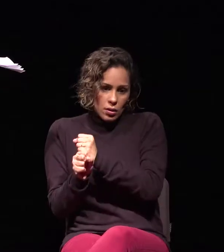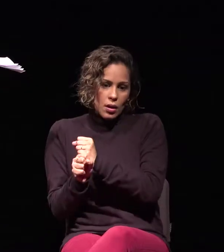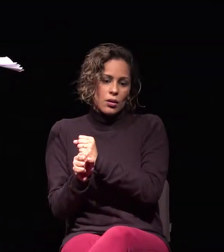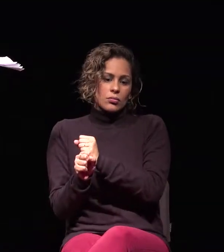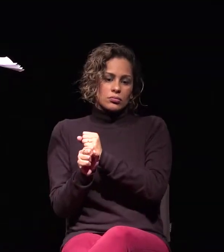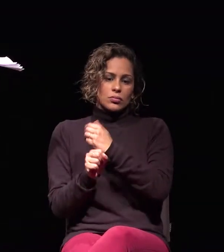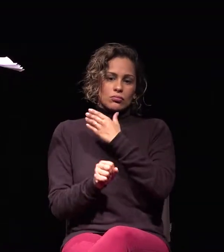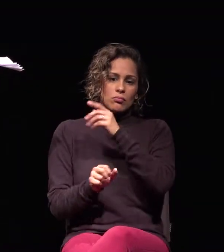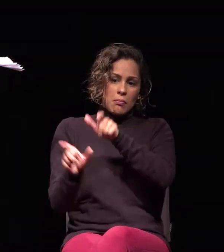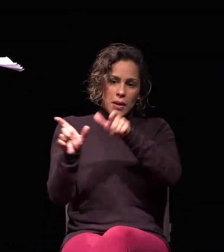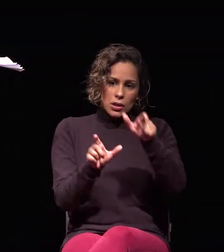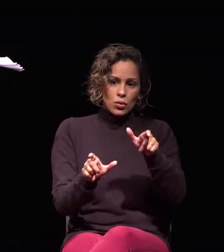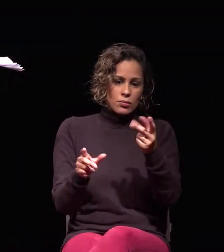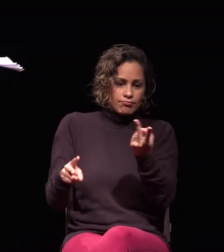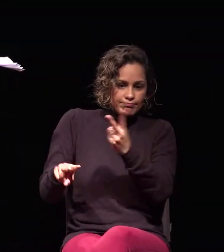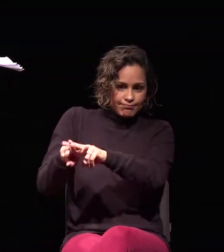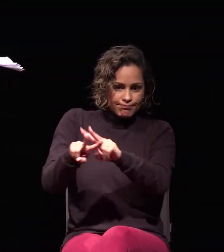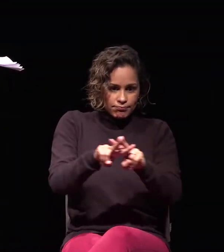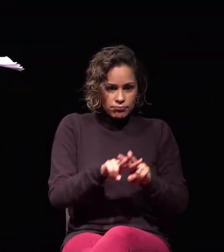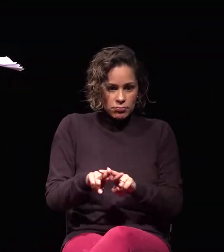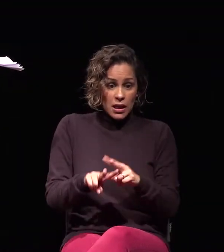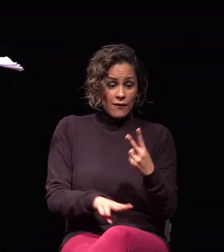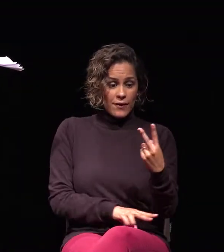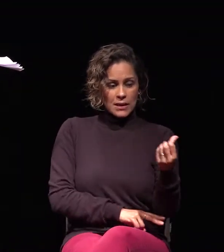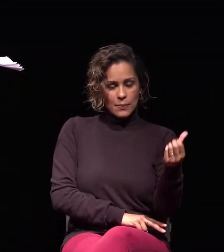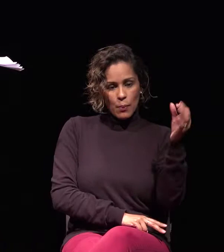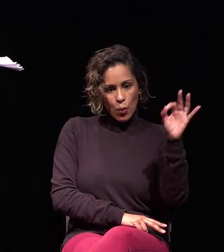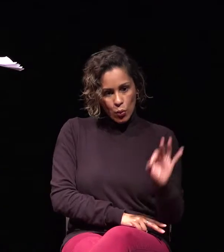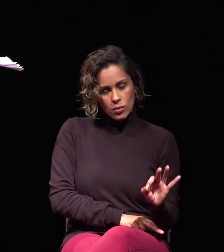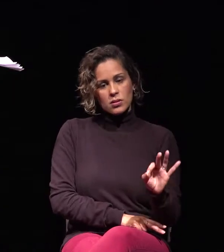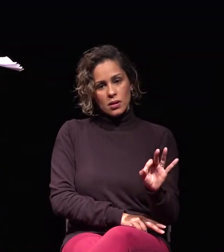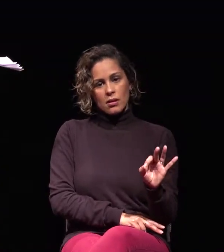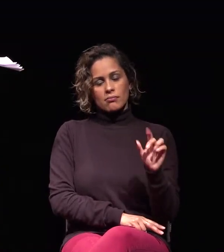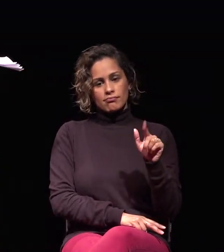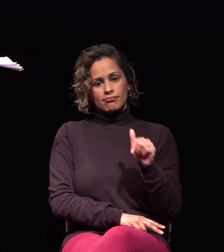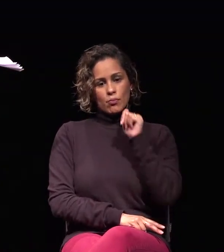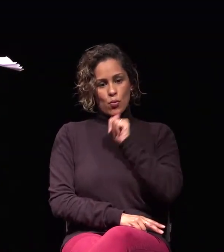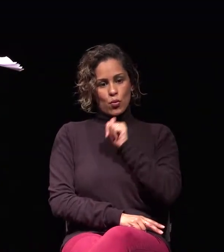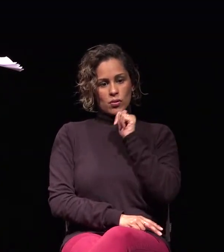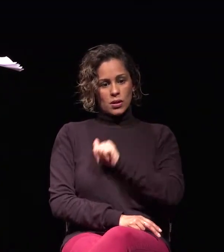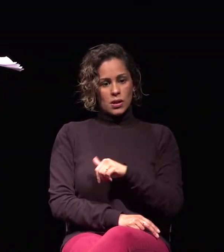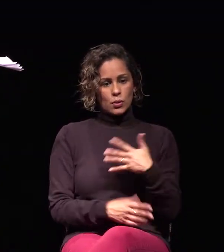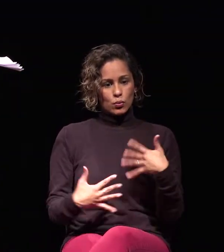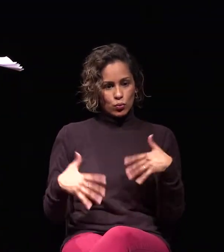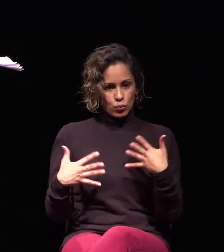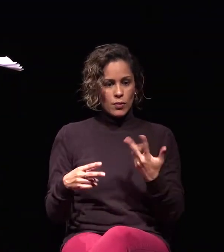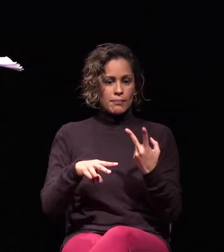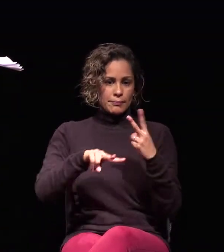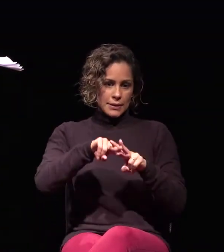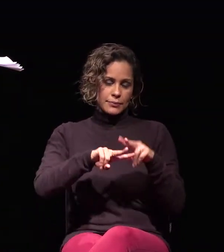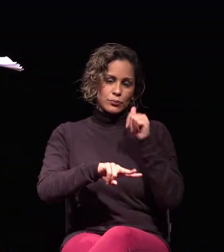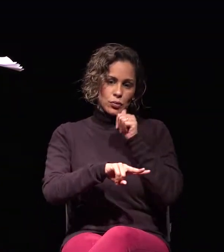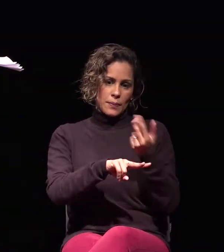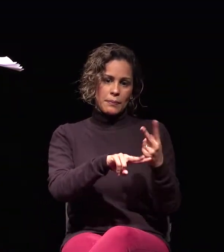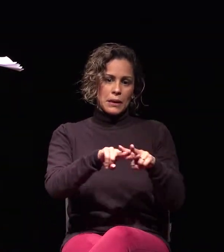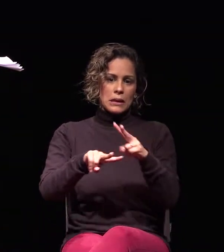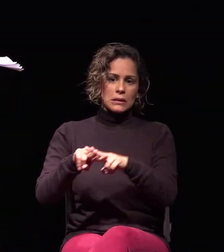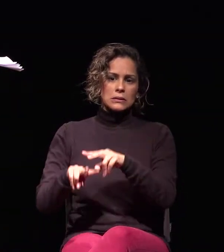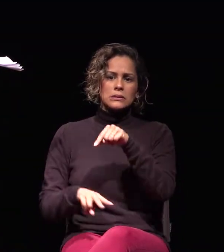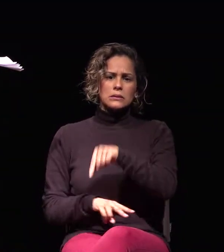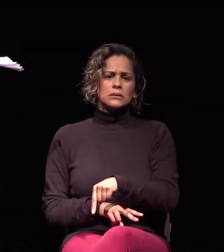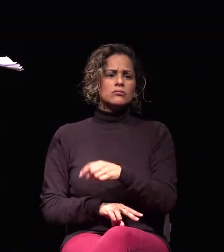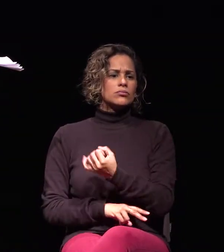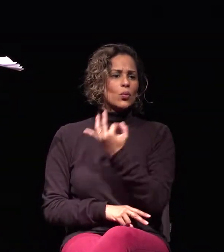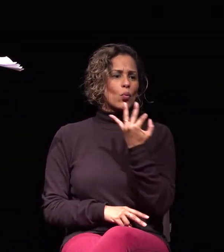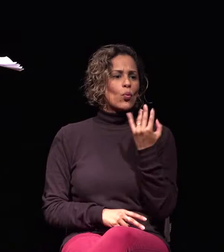Rio de Janeiro 26% eram mulheres. É muita coisa, gente, muita coisa. Aqui, quanto tem aqui em São Paulo? Não